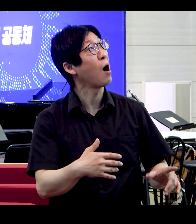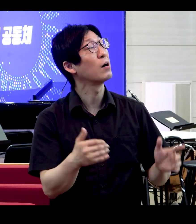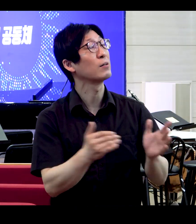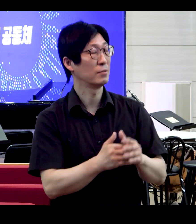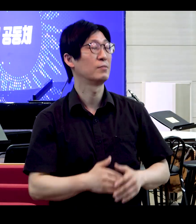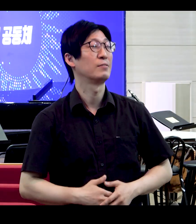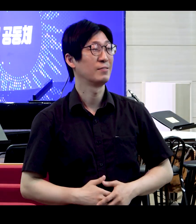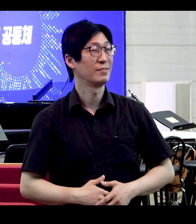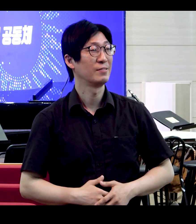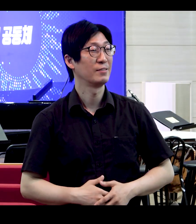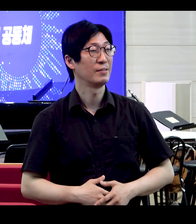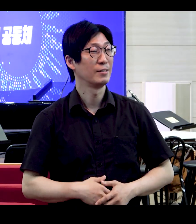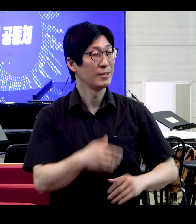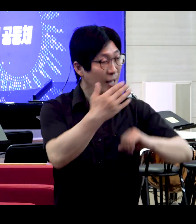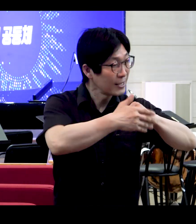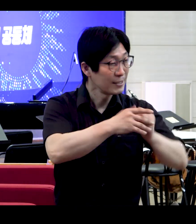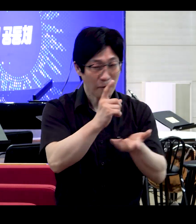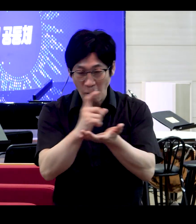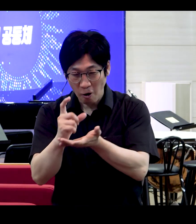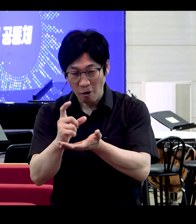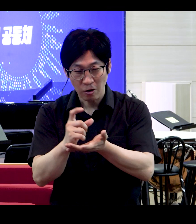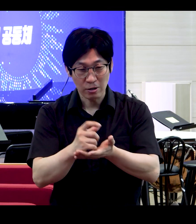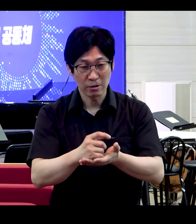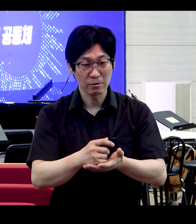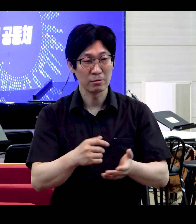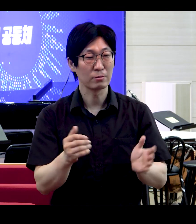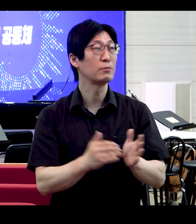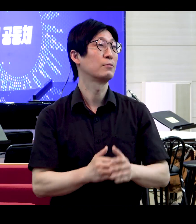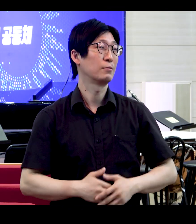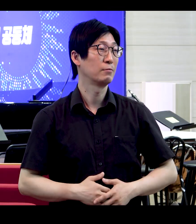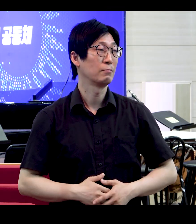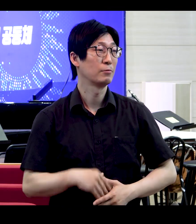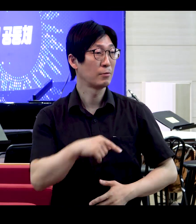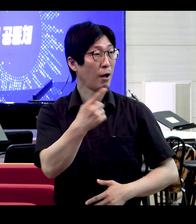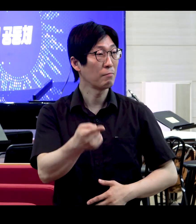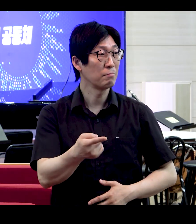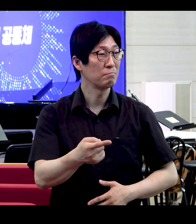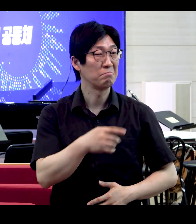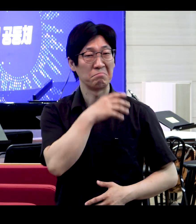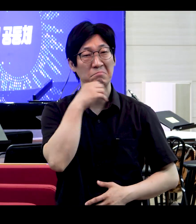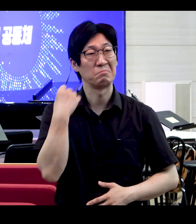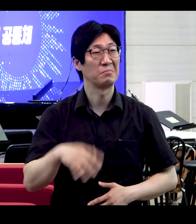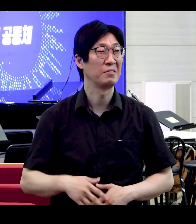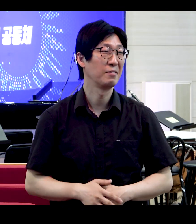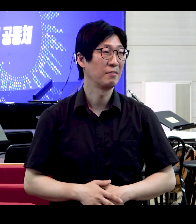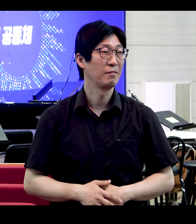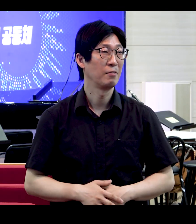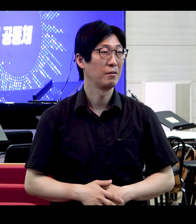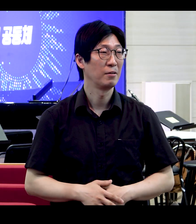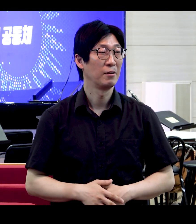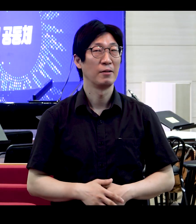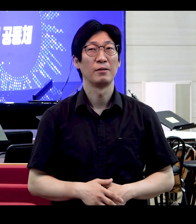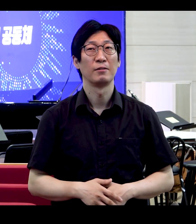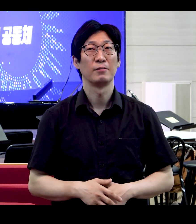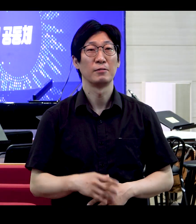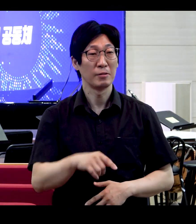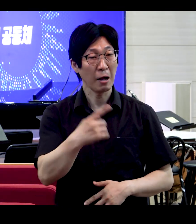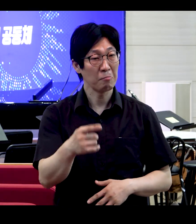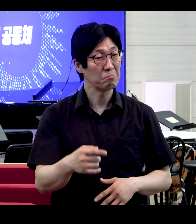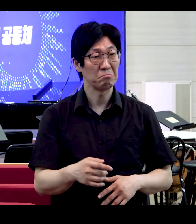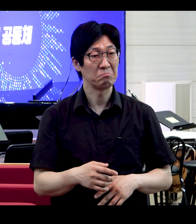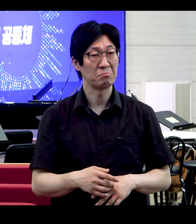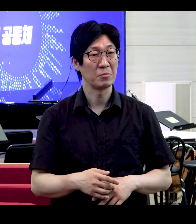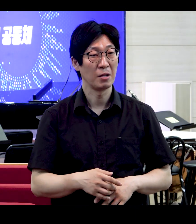소리 지르고 그 다음에 사진 찍자 하고 나서 사진 찍고 나니까 그 다음에 할 게 없더라고요. 더 이상 할 게 없어요. 그랜드 캐년을